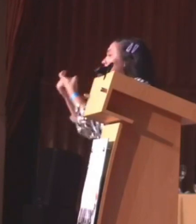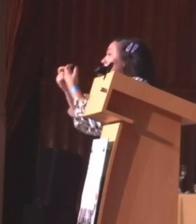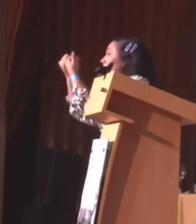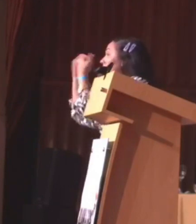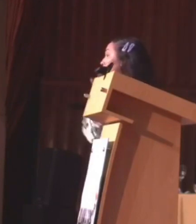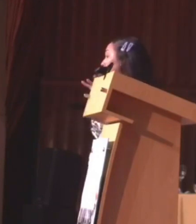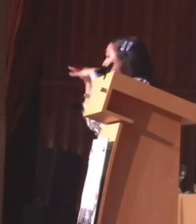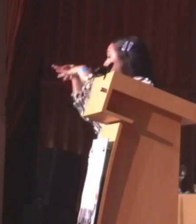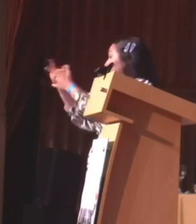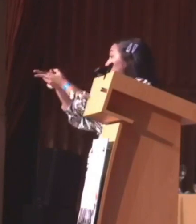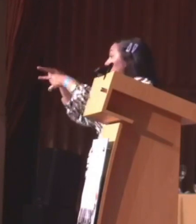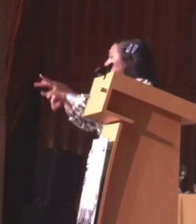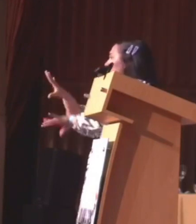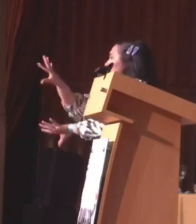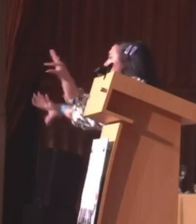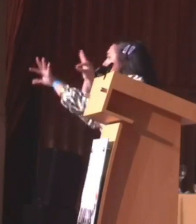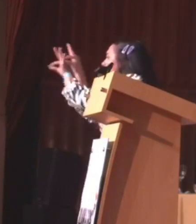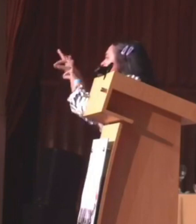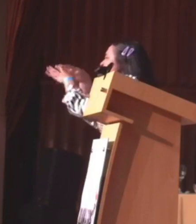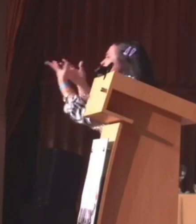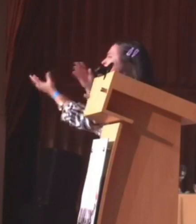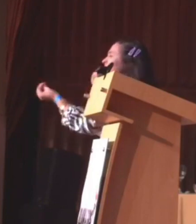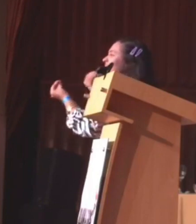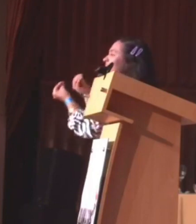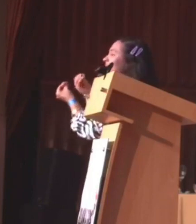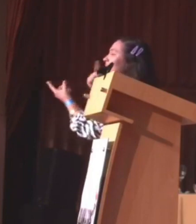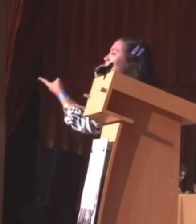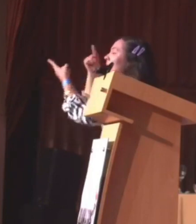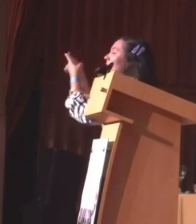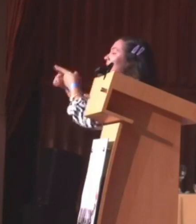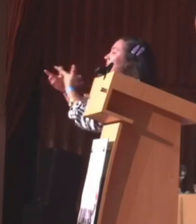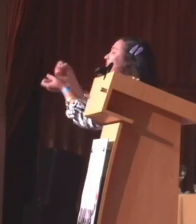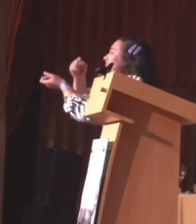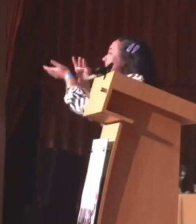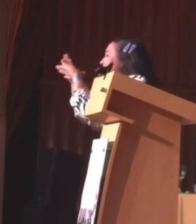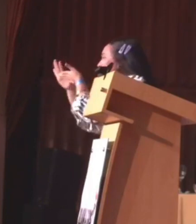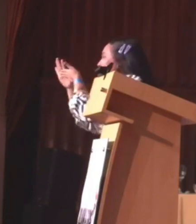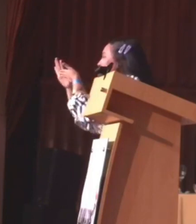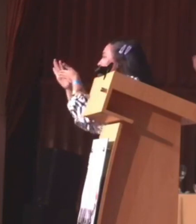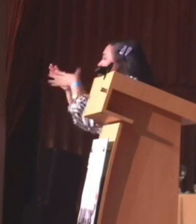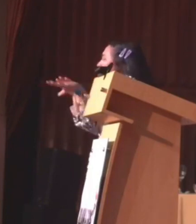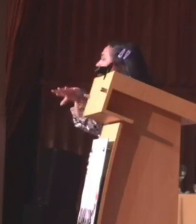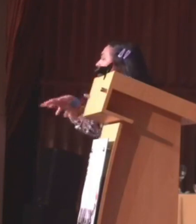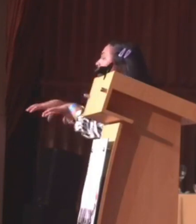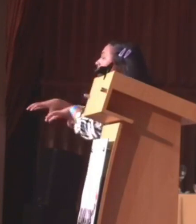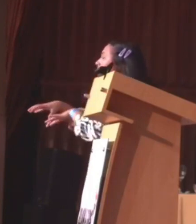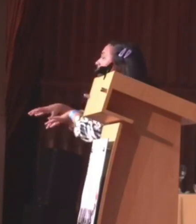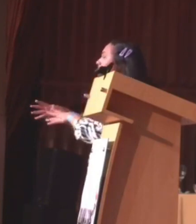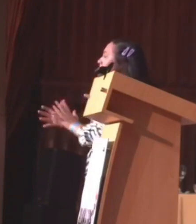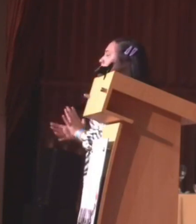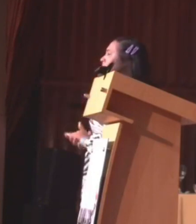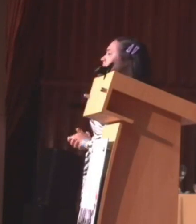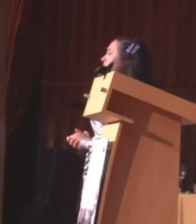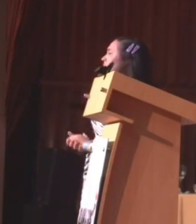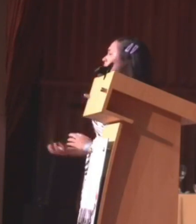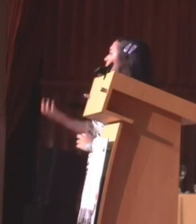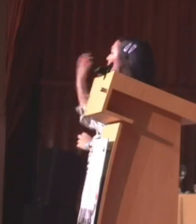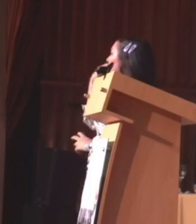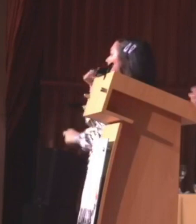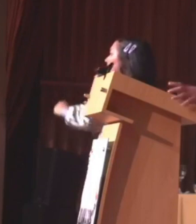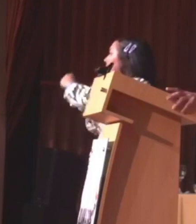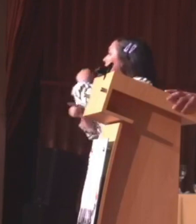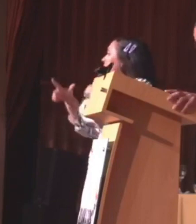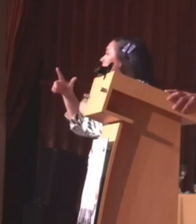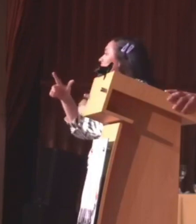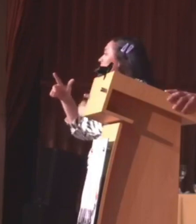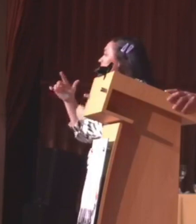alguien. Amén. Mientras que a Samuel lo invitaban, Samuel quedó en el templo, quizás solo. Nos tocaba